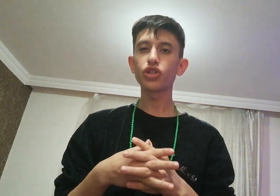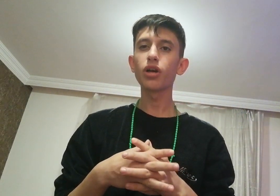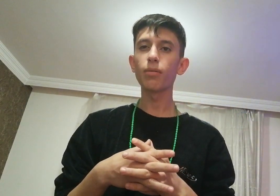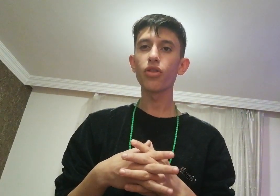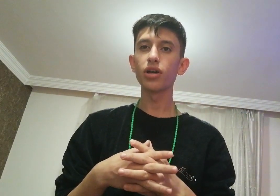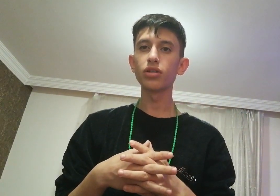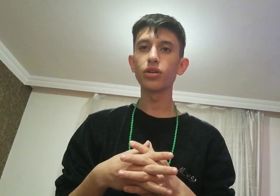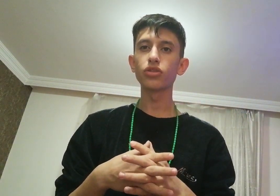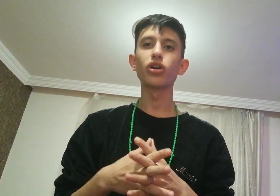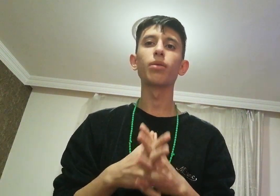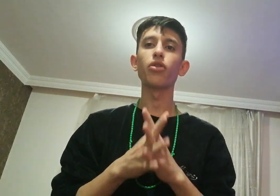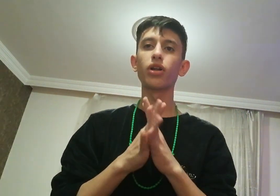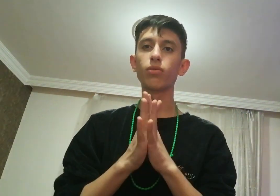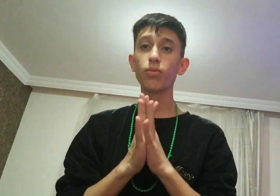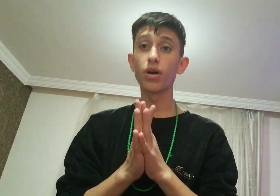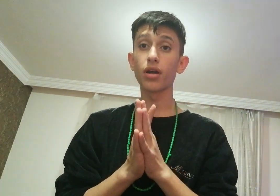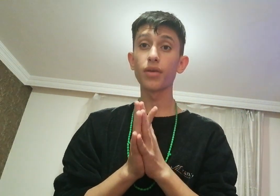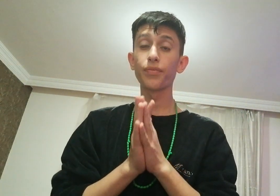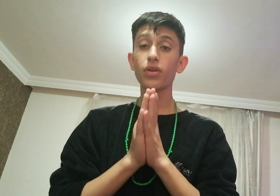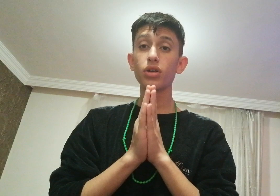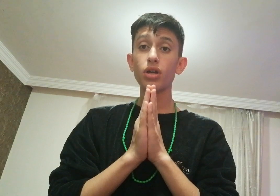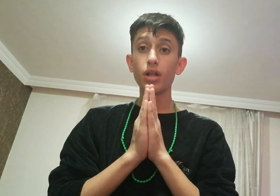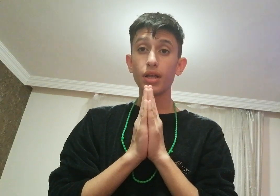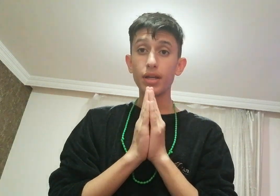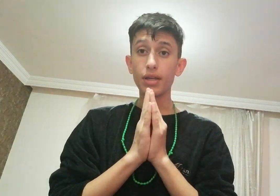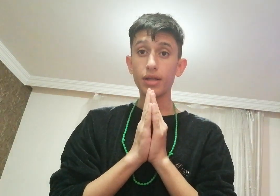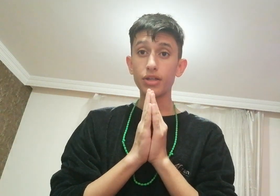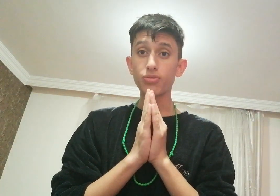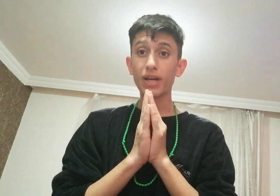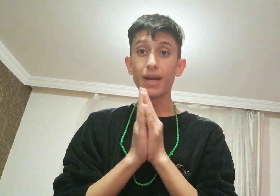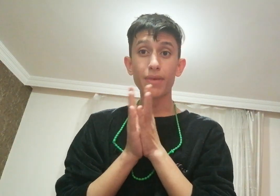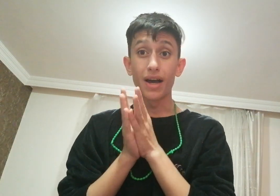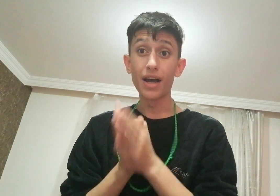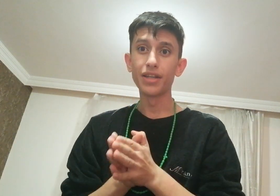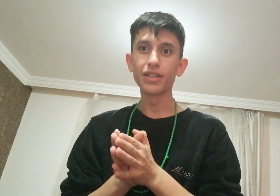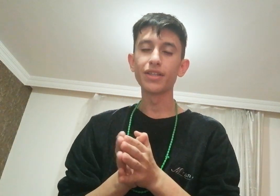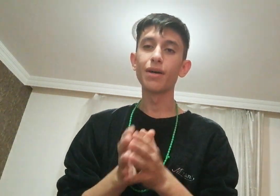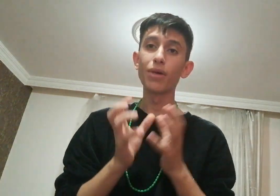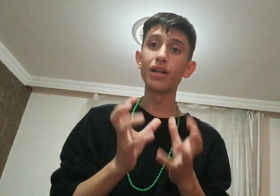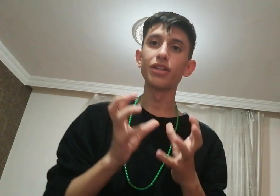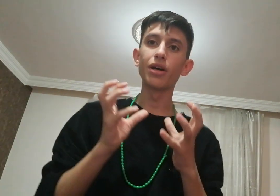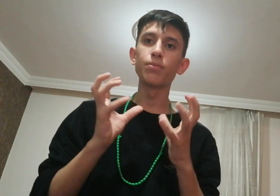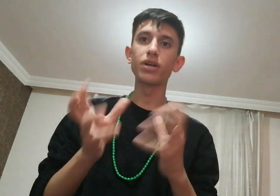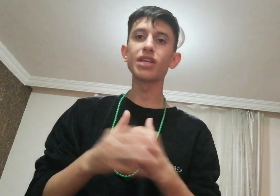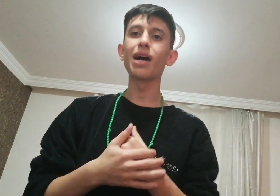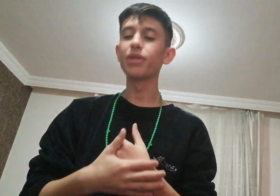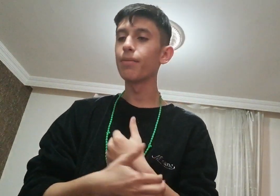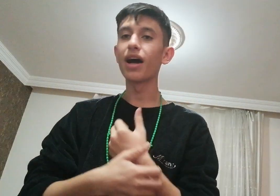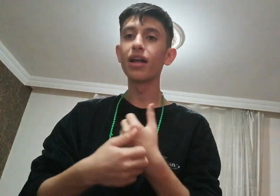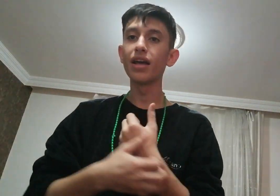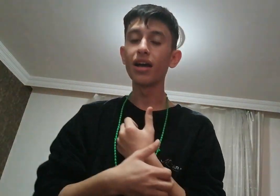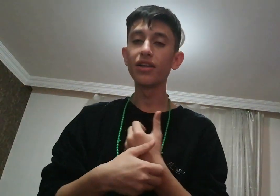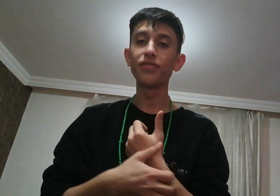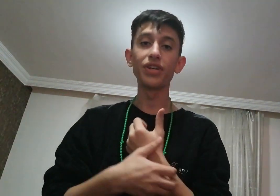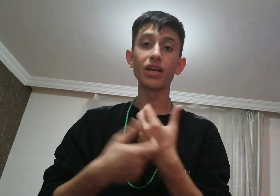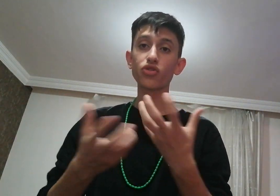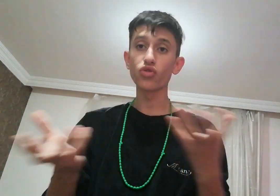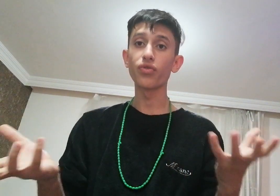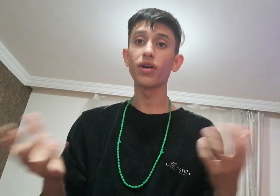شهر رمضان، شهر رمضان المبارك يجمعنا بأهاليتنا، بأهلنا، بأصحابنا، مع الأهل في السفرة،